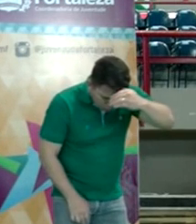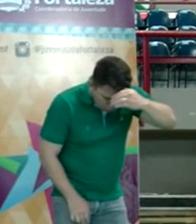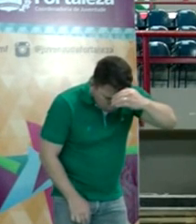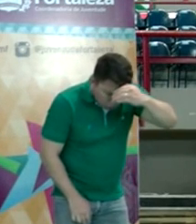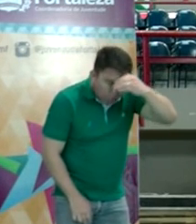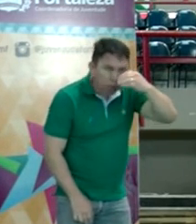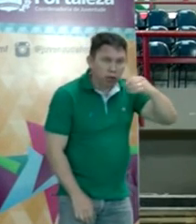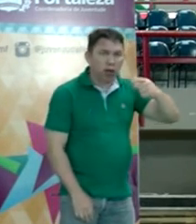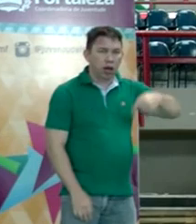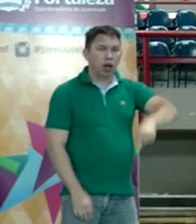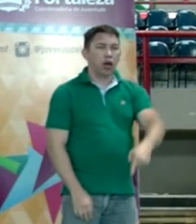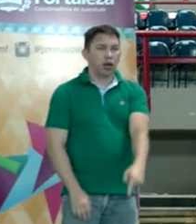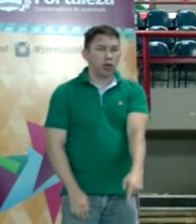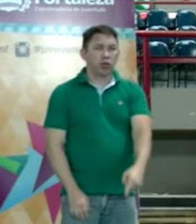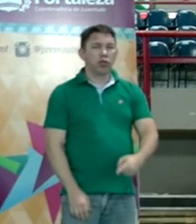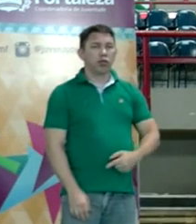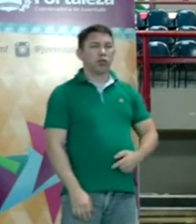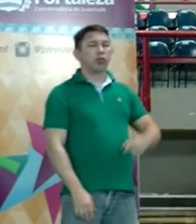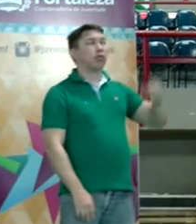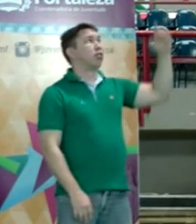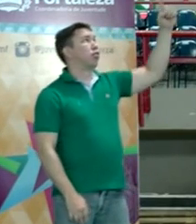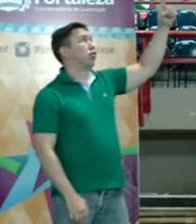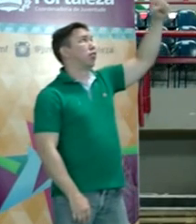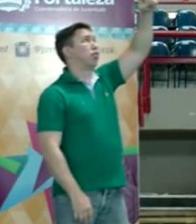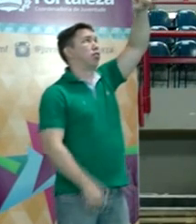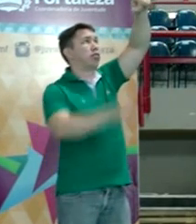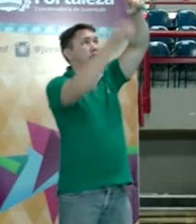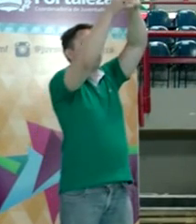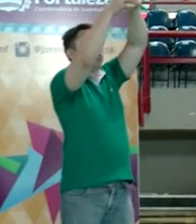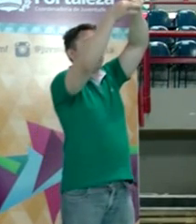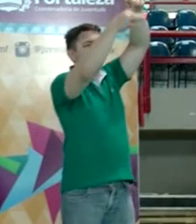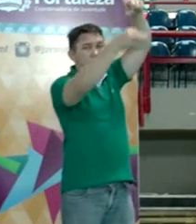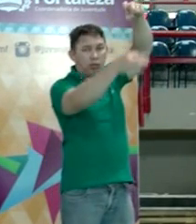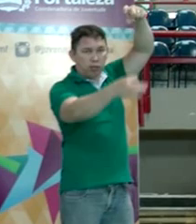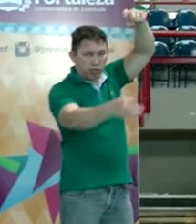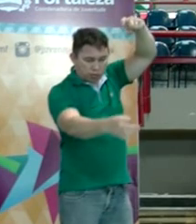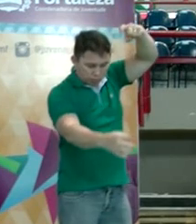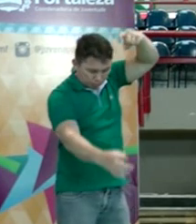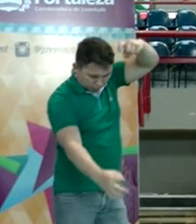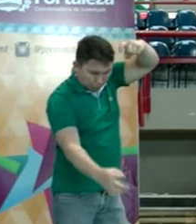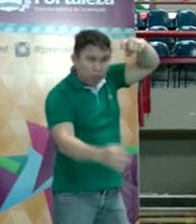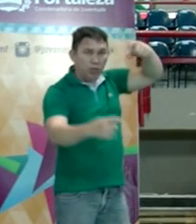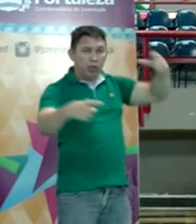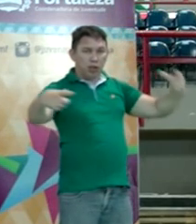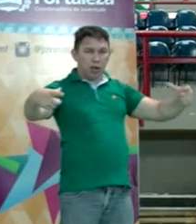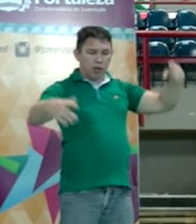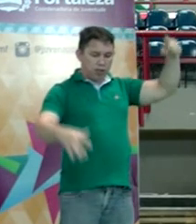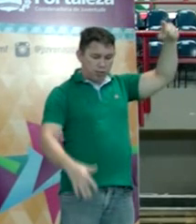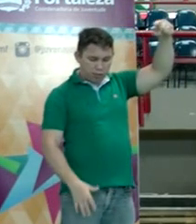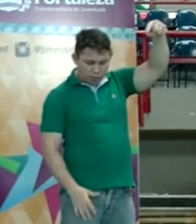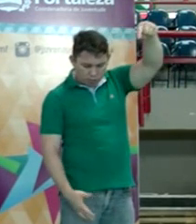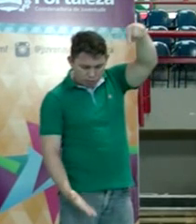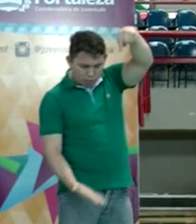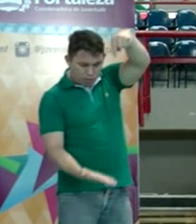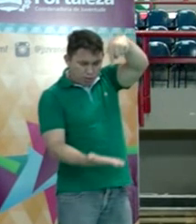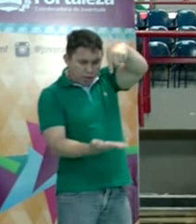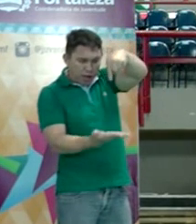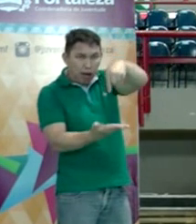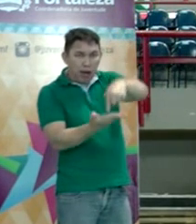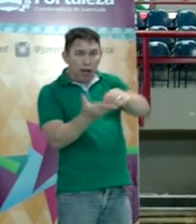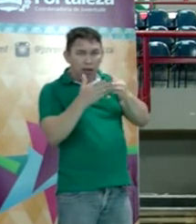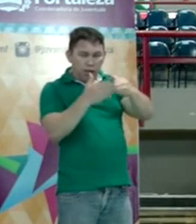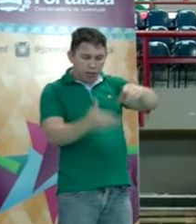bem longe, certo? Aí o guindaste desce, a tal da plataformazinha, né, quer dizer, de madeira, até encostar no